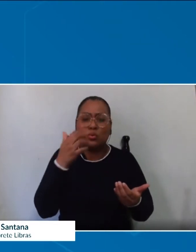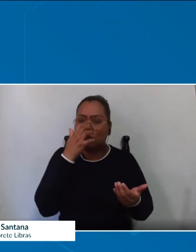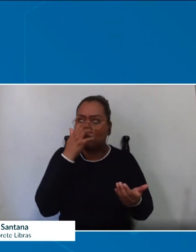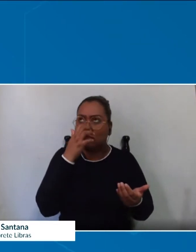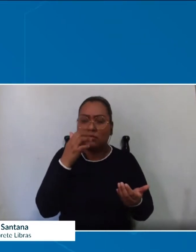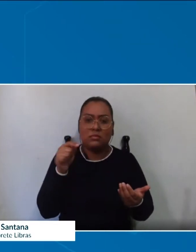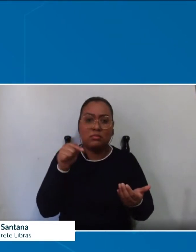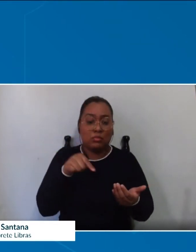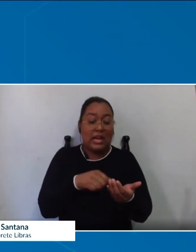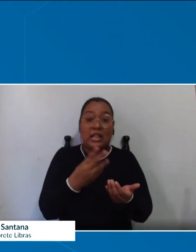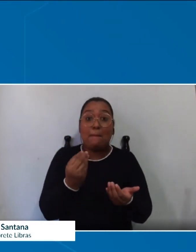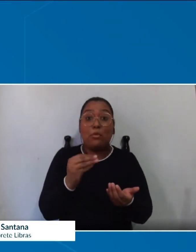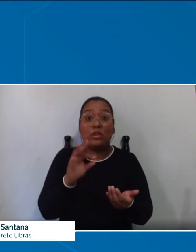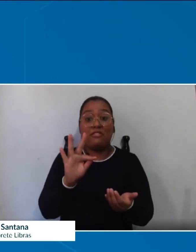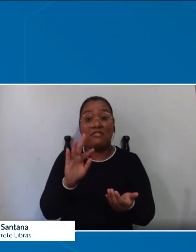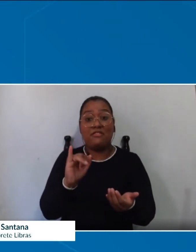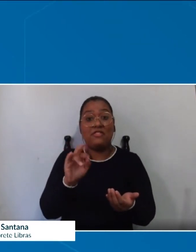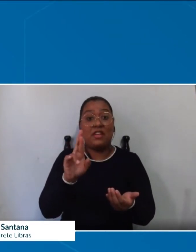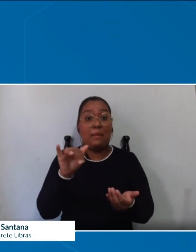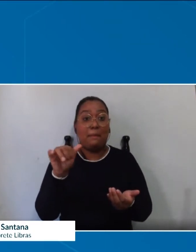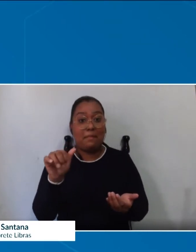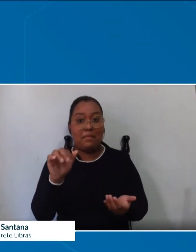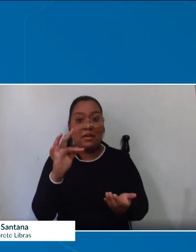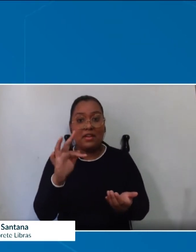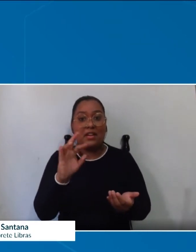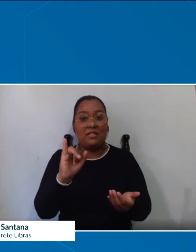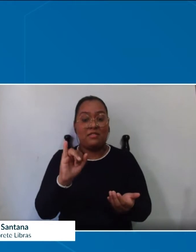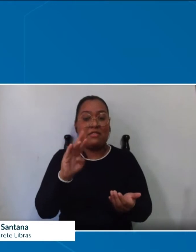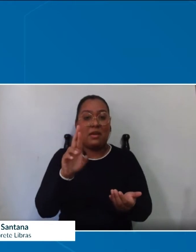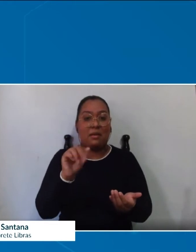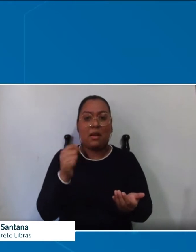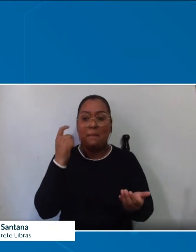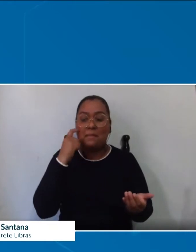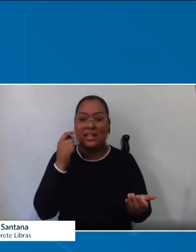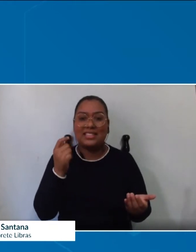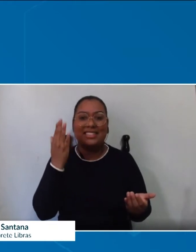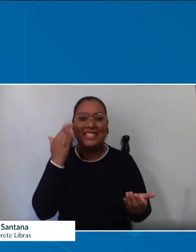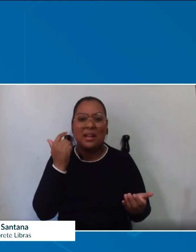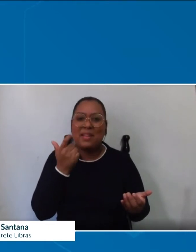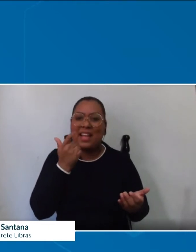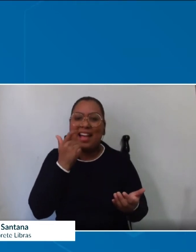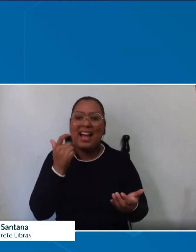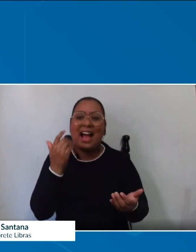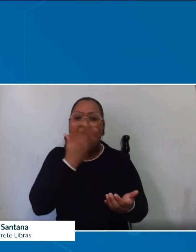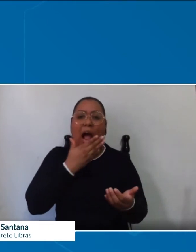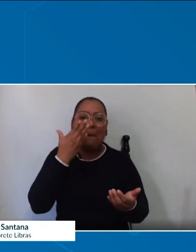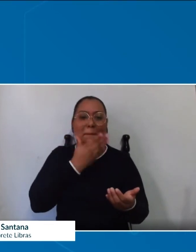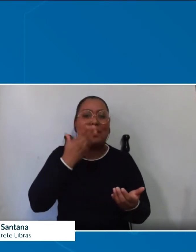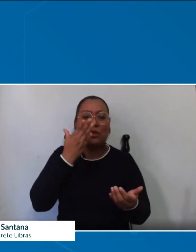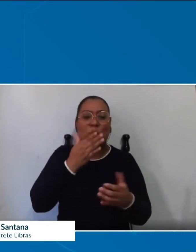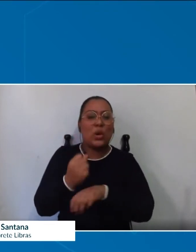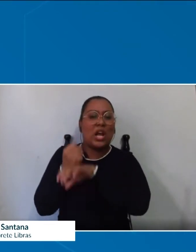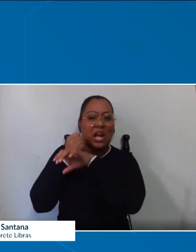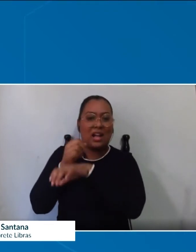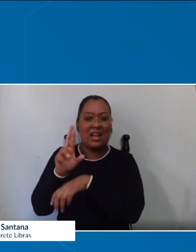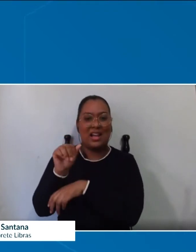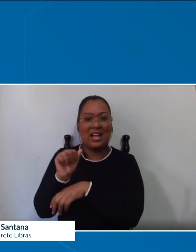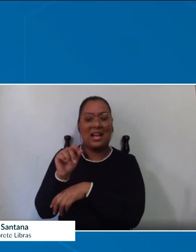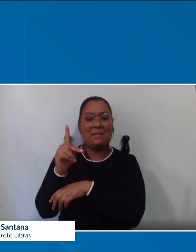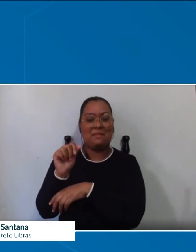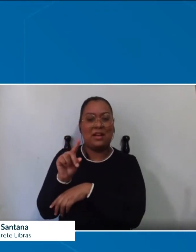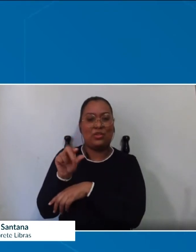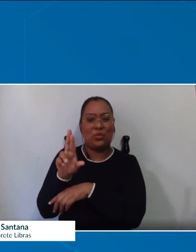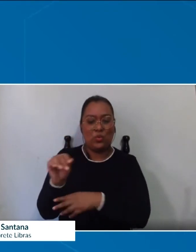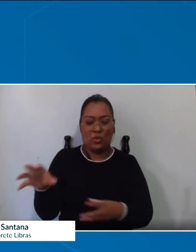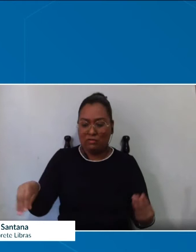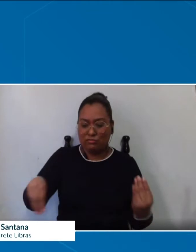porque ele é rico em fibra. Então, por exemplo, nós colocamos em rapadura, pensando em alimentação escolar. Nós pegamos ainda esse arroz